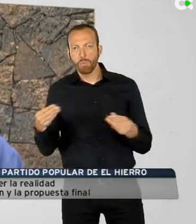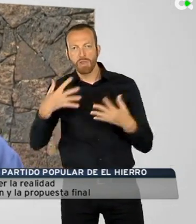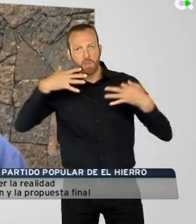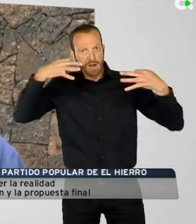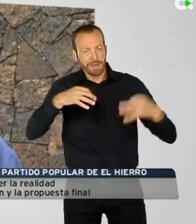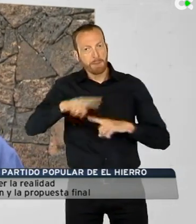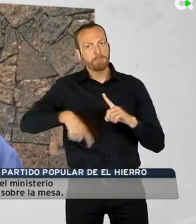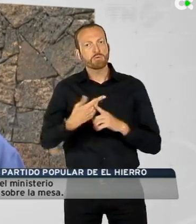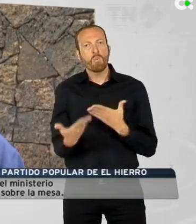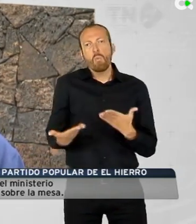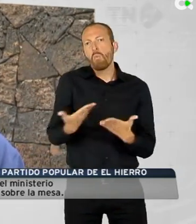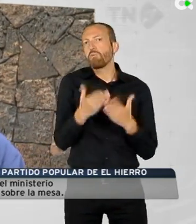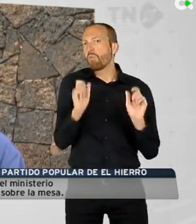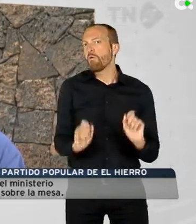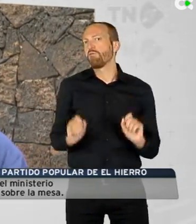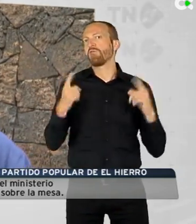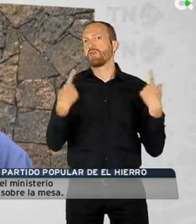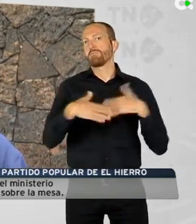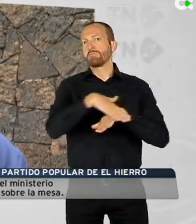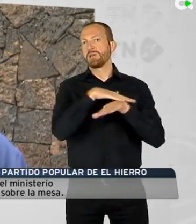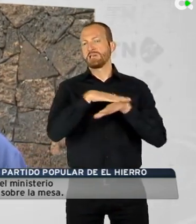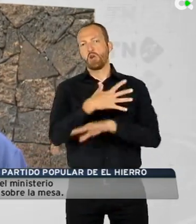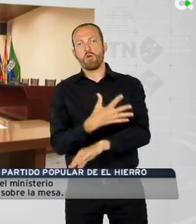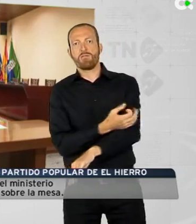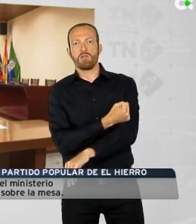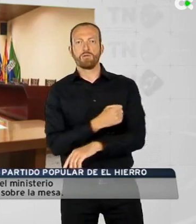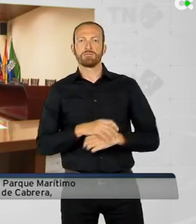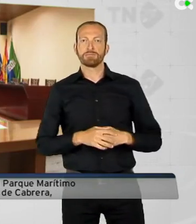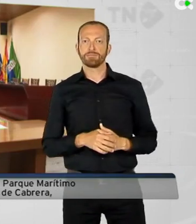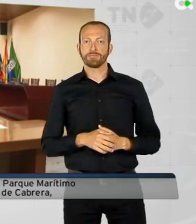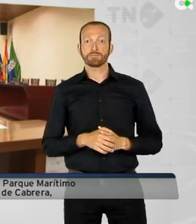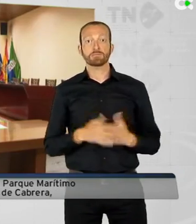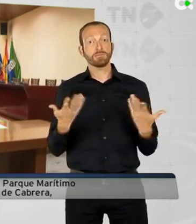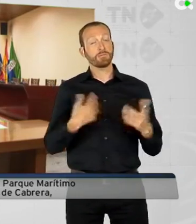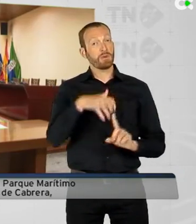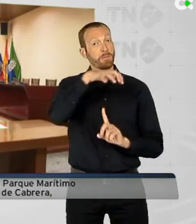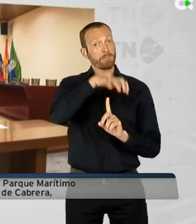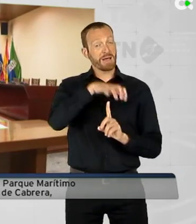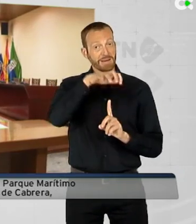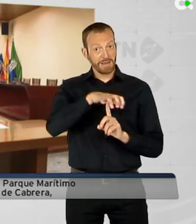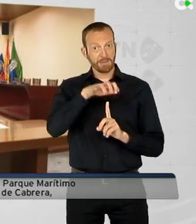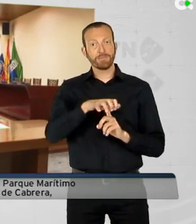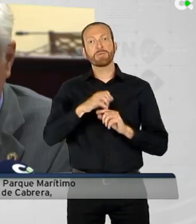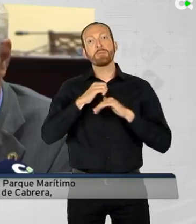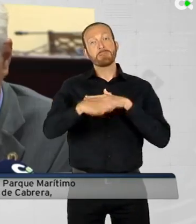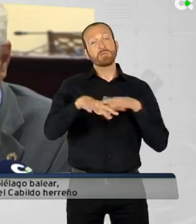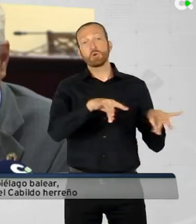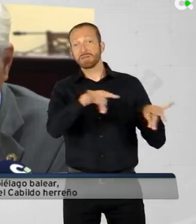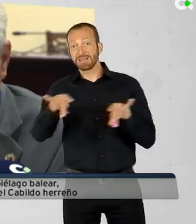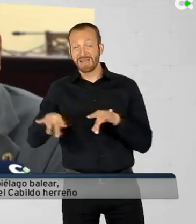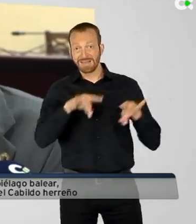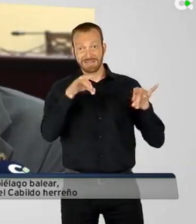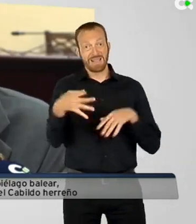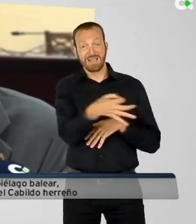la propuesta final que tiene el Ministerio y el Cabildo sobre la mesa. Tras la visita al Parque Marítimo Terrestre de Cabrera, en el